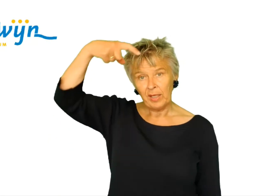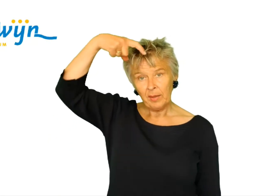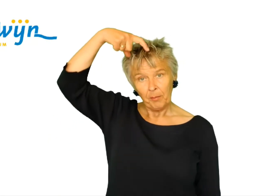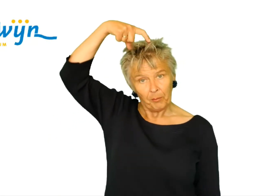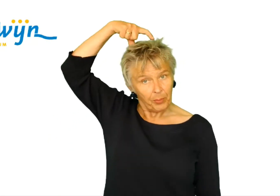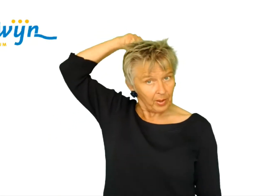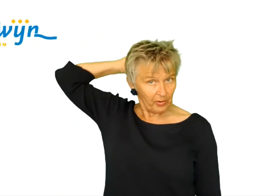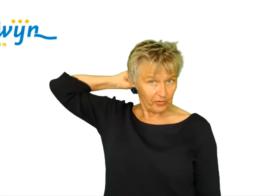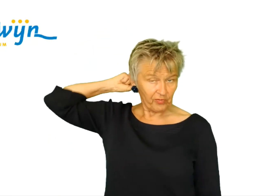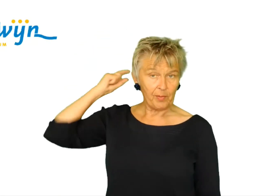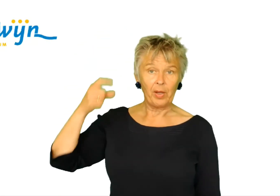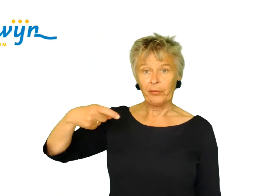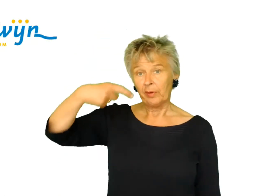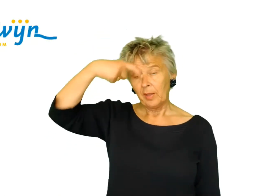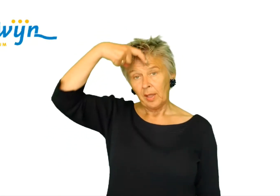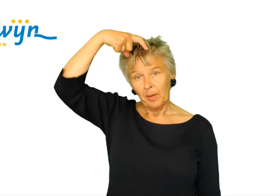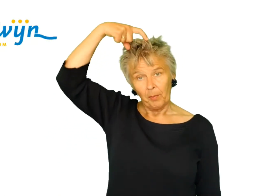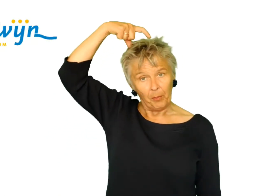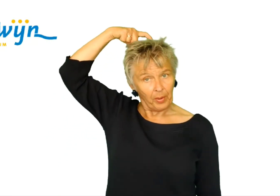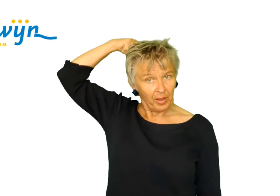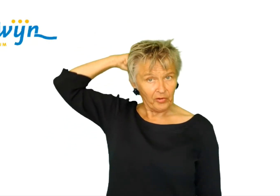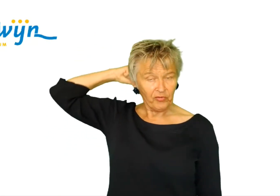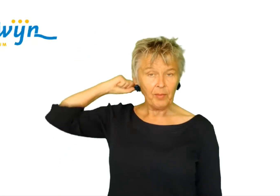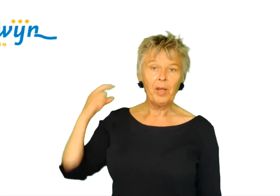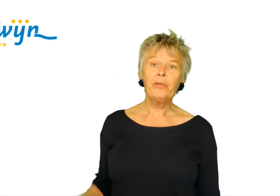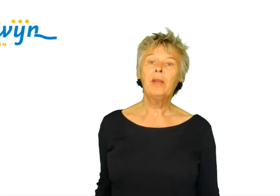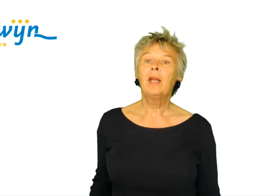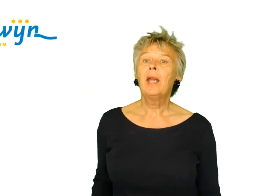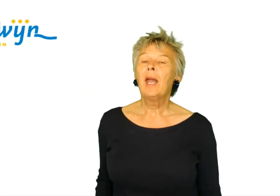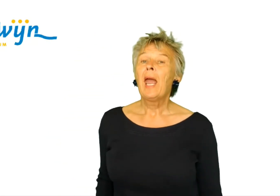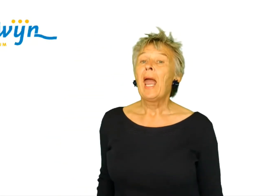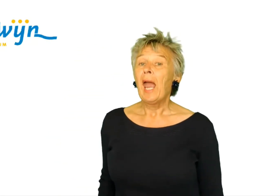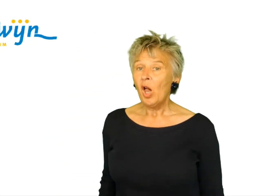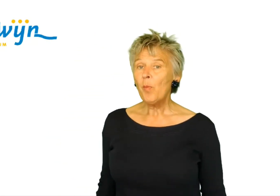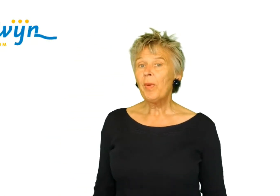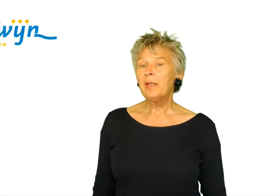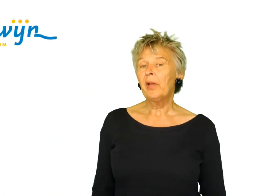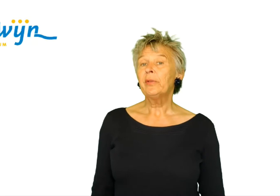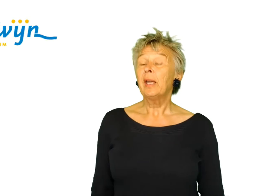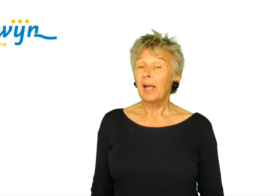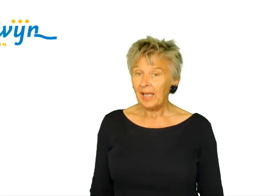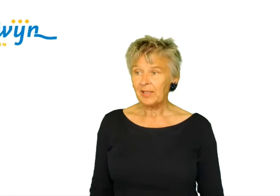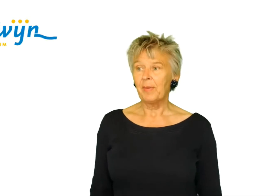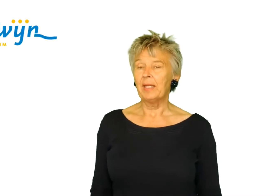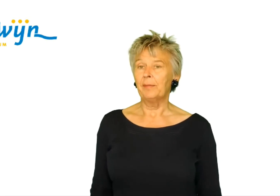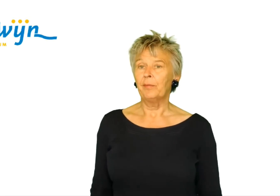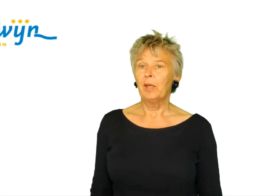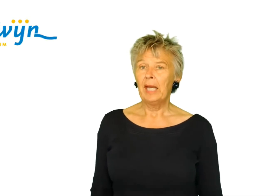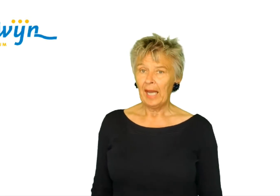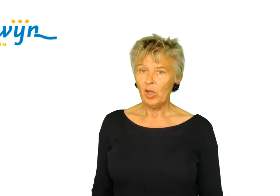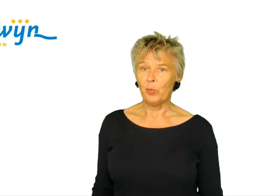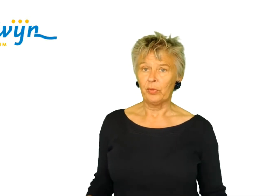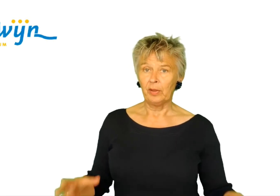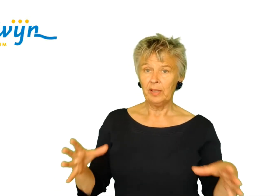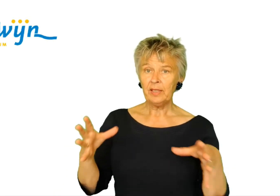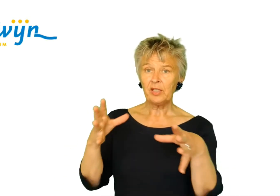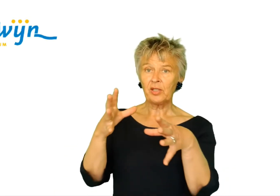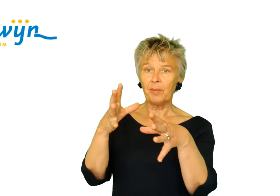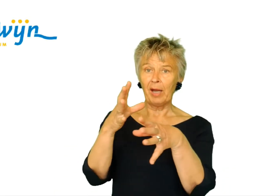Weer brandweerman. Brandweerman, help mij dan, red mij dan. Helpen. Dit is het gebaar